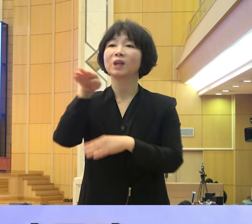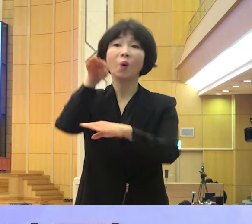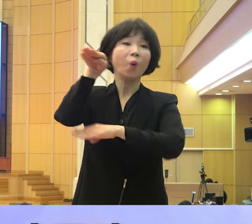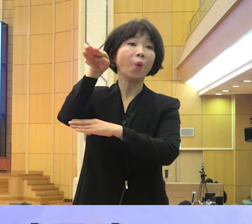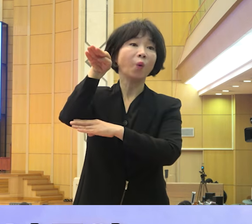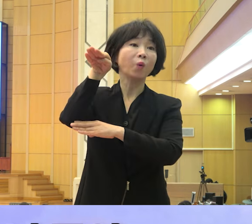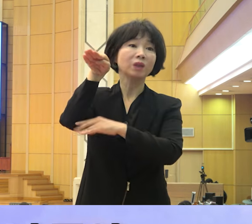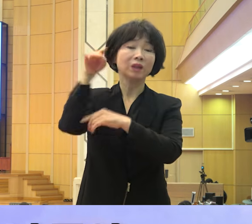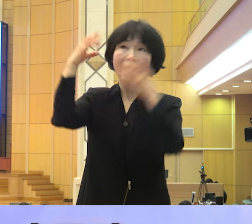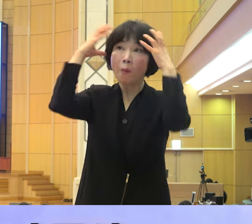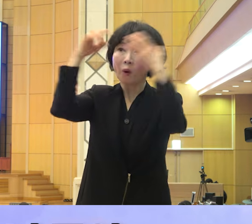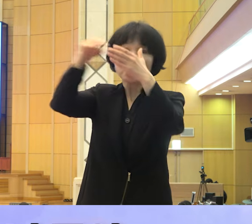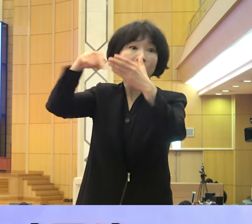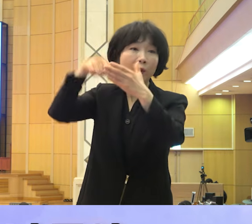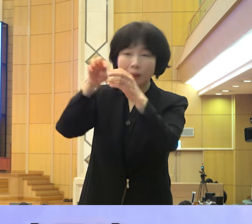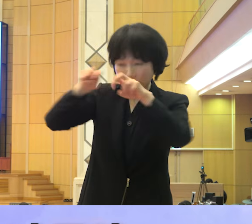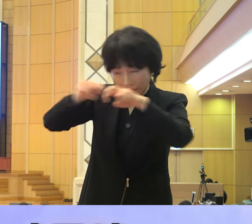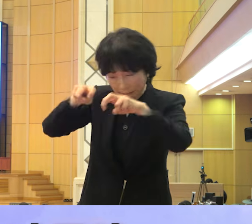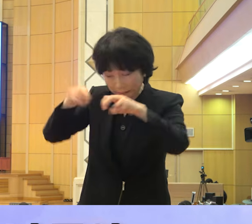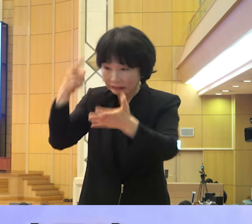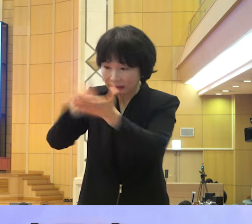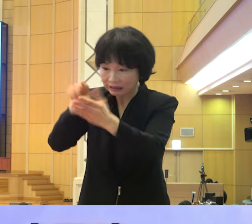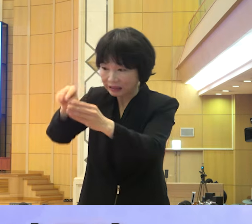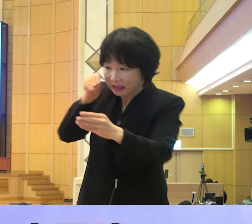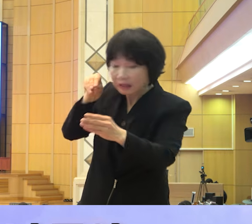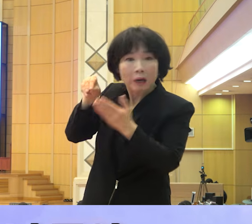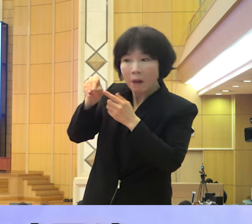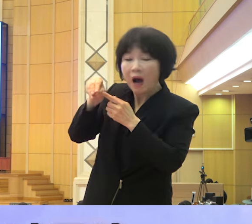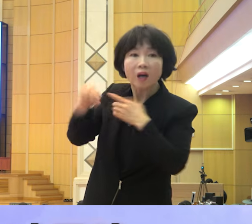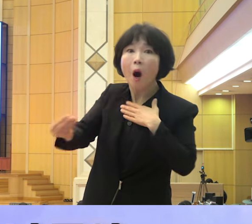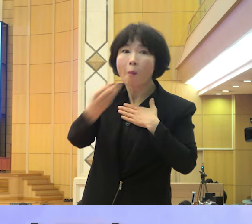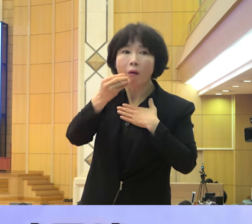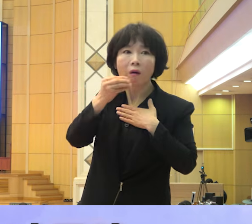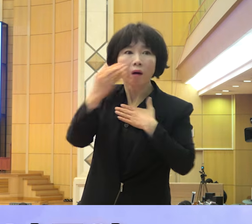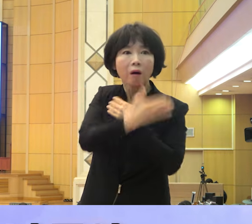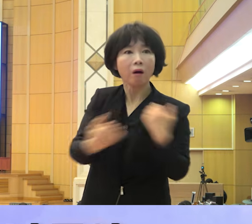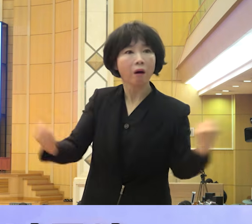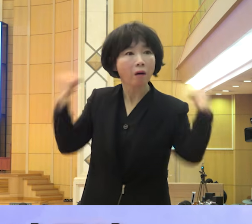속에, 그 수액 속에 들어있다는 거예요.